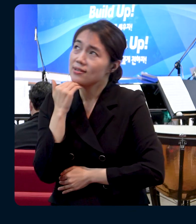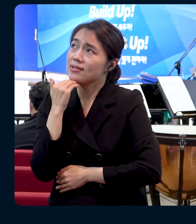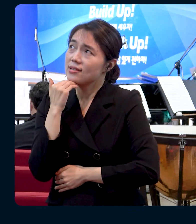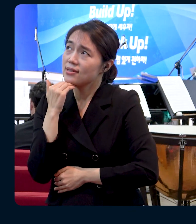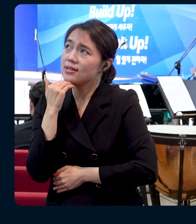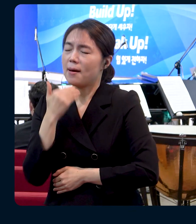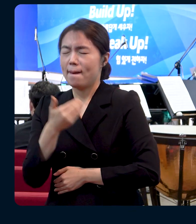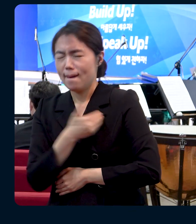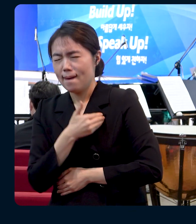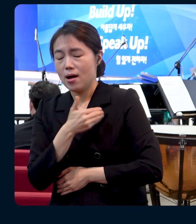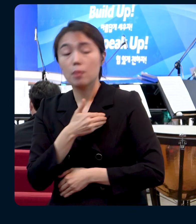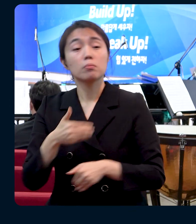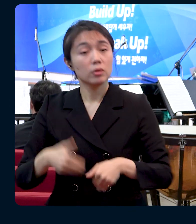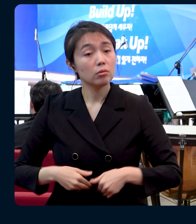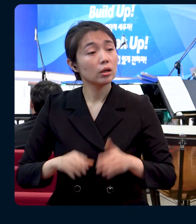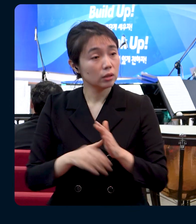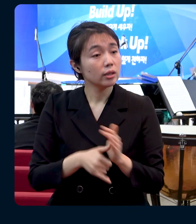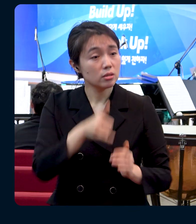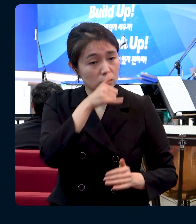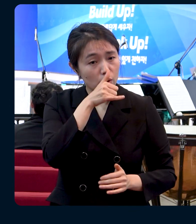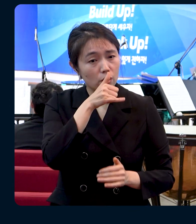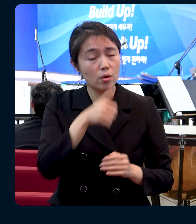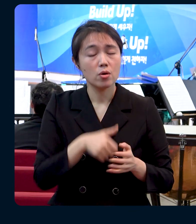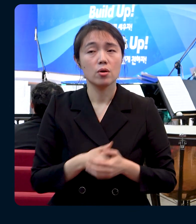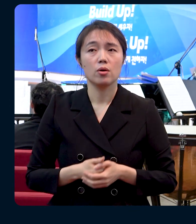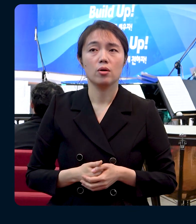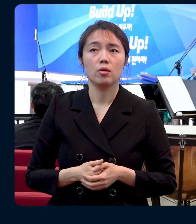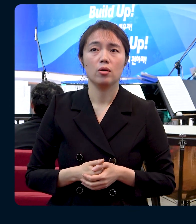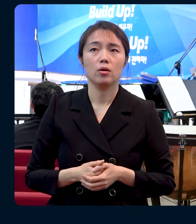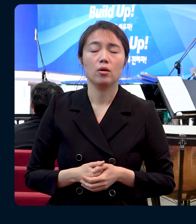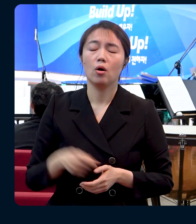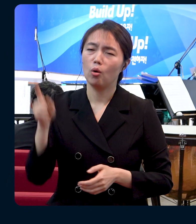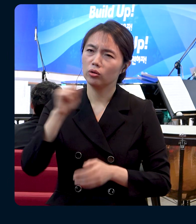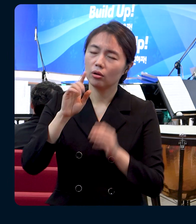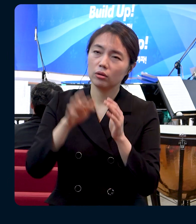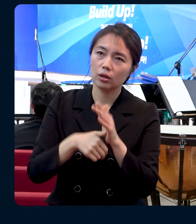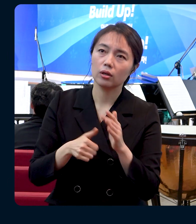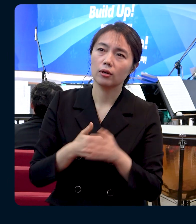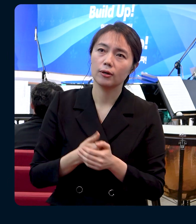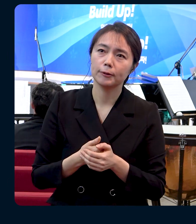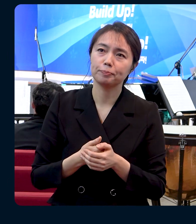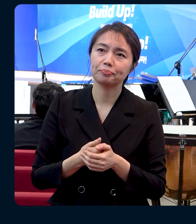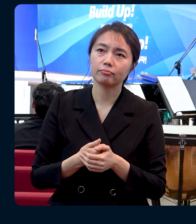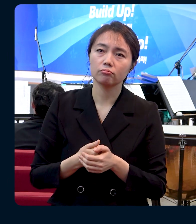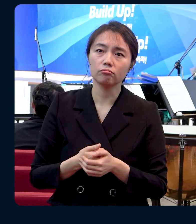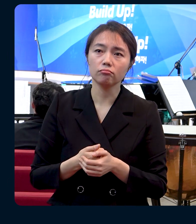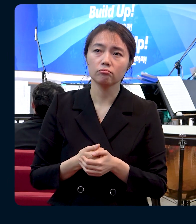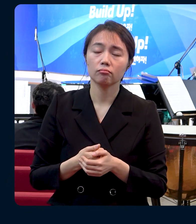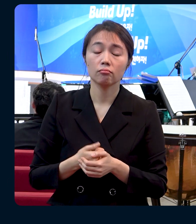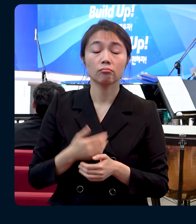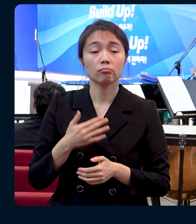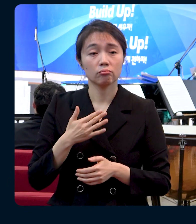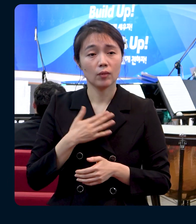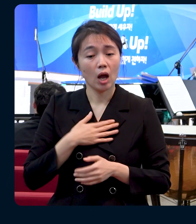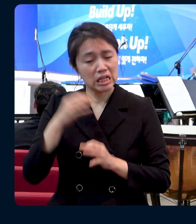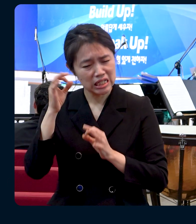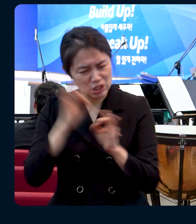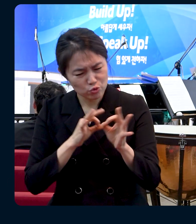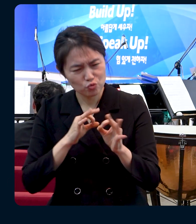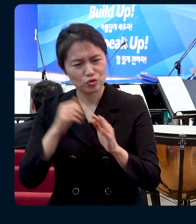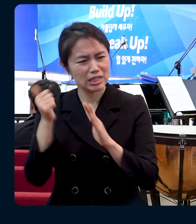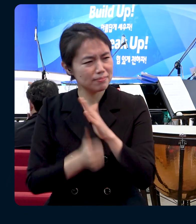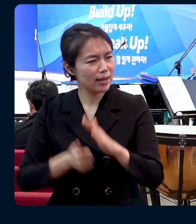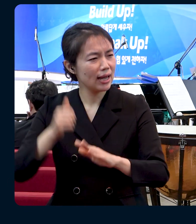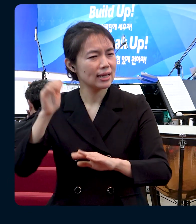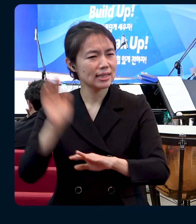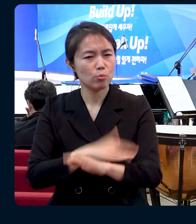하나님. 이런 말이 나올 만큼 이렇게 힘든 순간을 가질 수도 있습니다. 어떤 때는